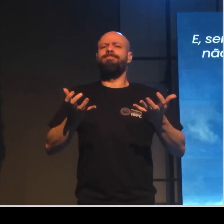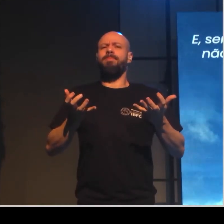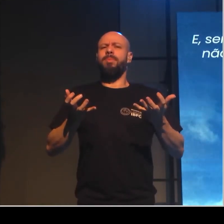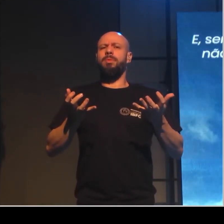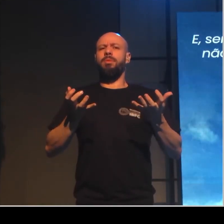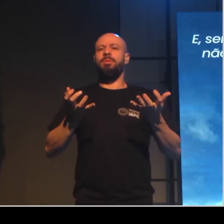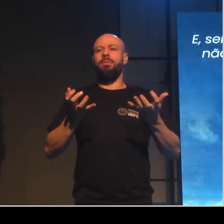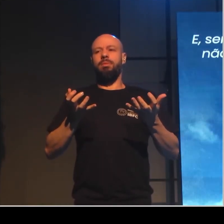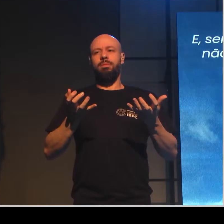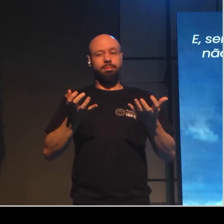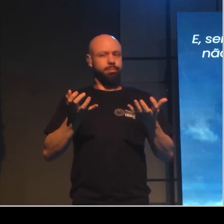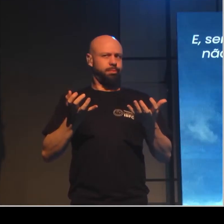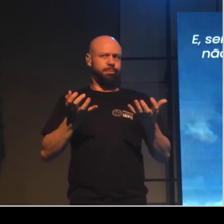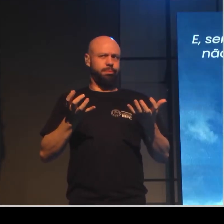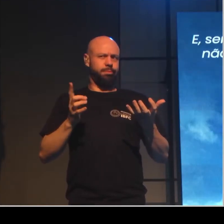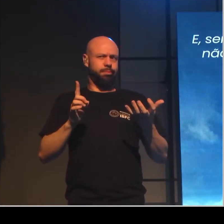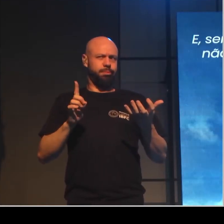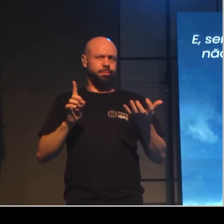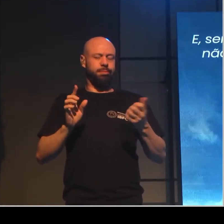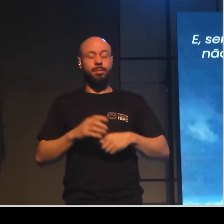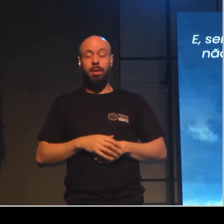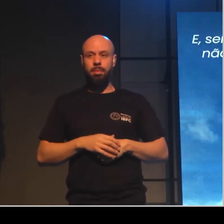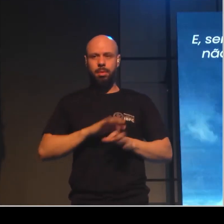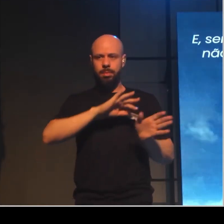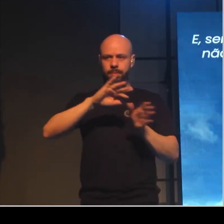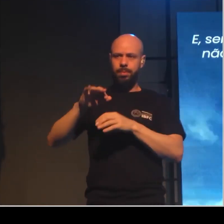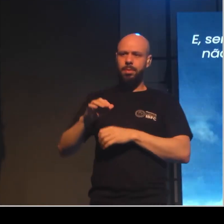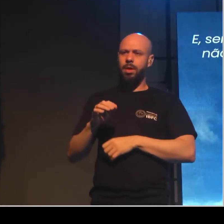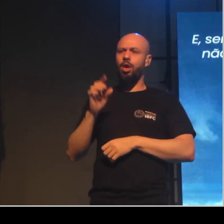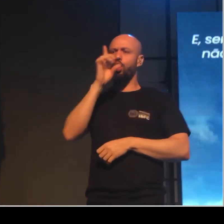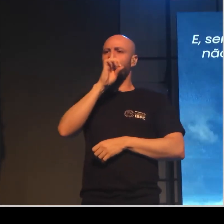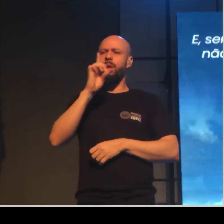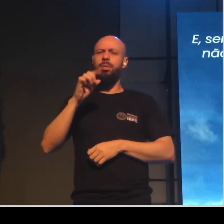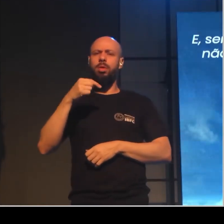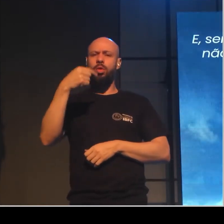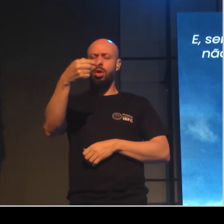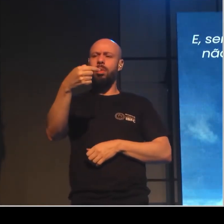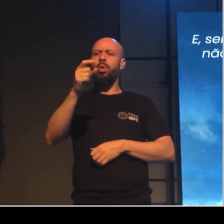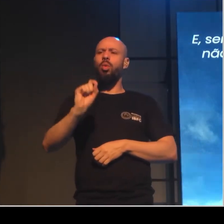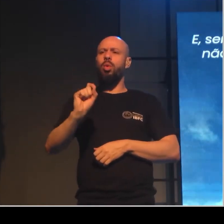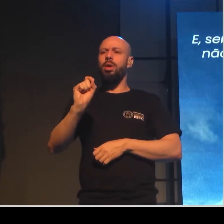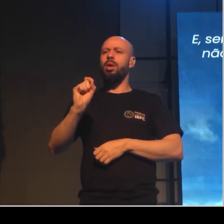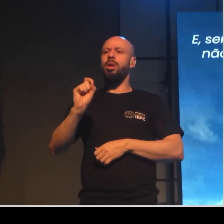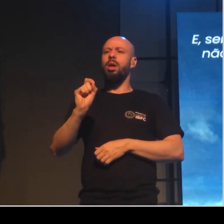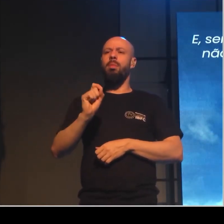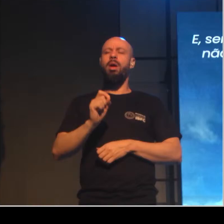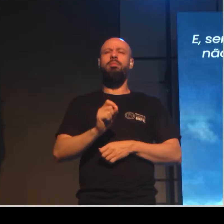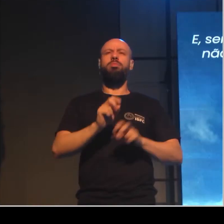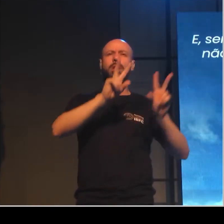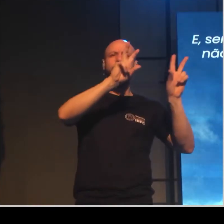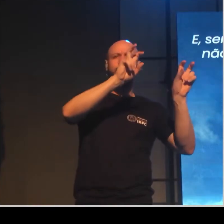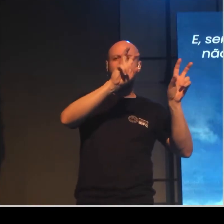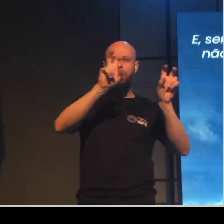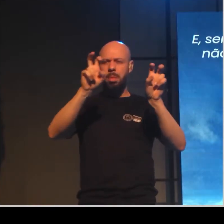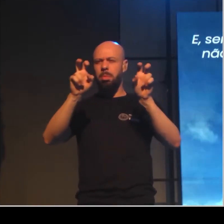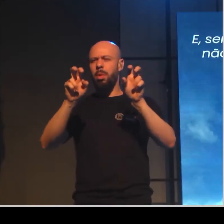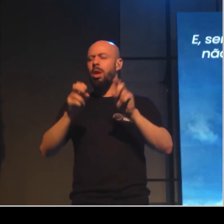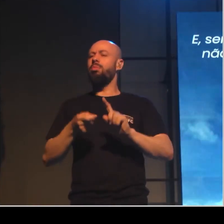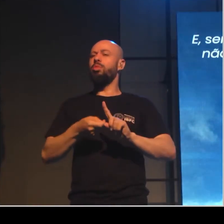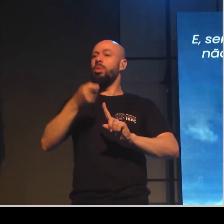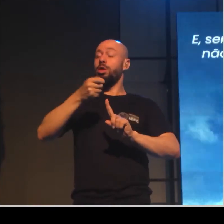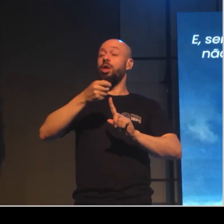Inclusive, a partir do próximo domingo, nós vamos estar fazendo uma série no mês de janeiro,